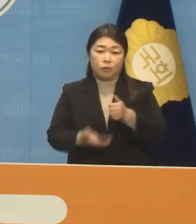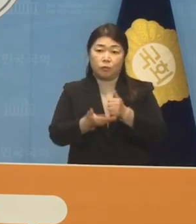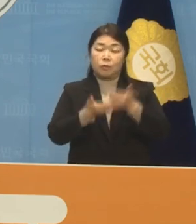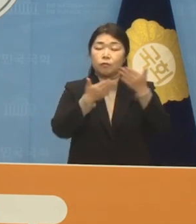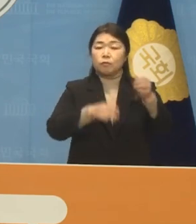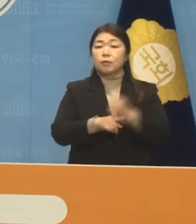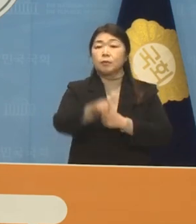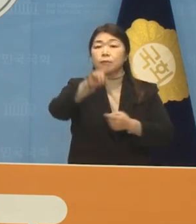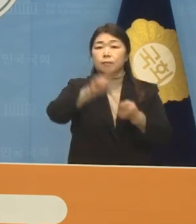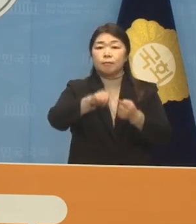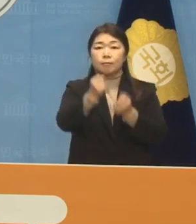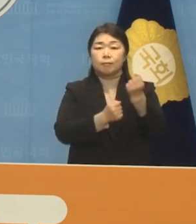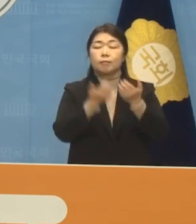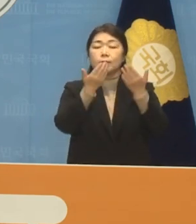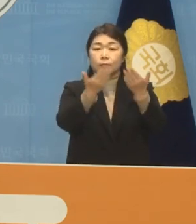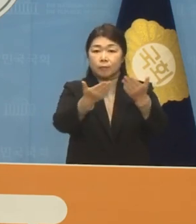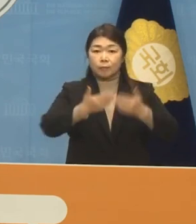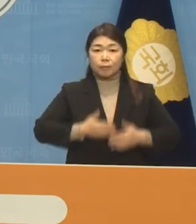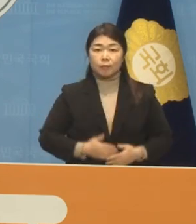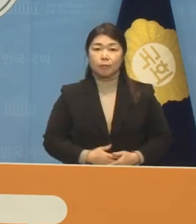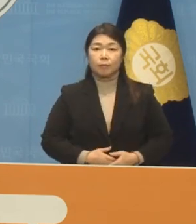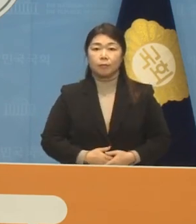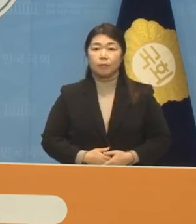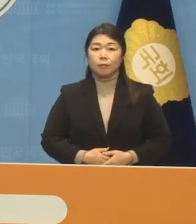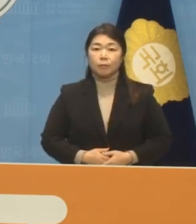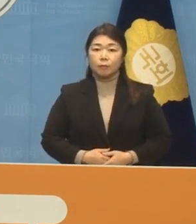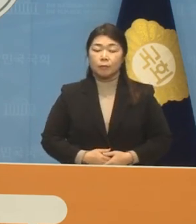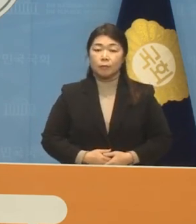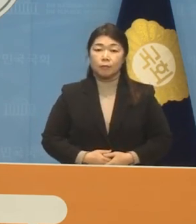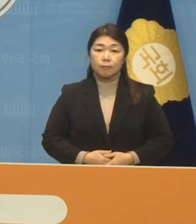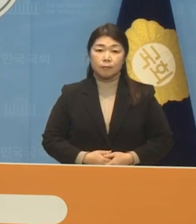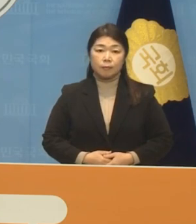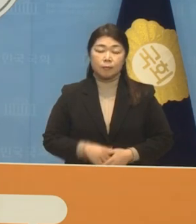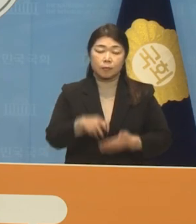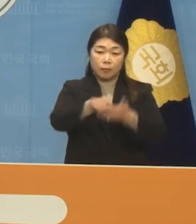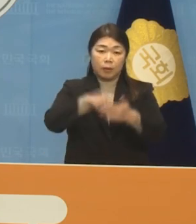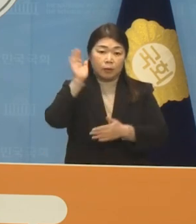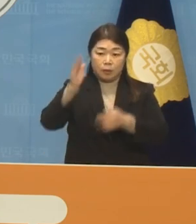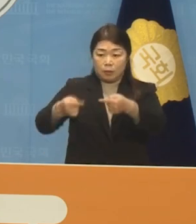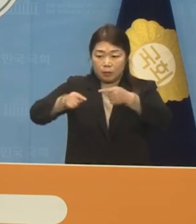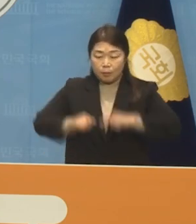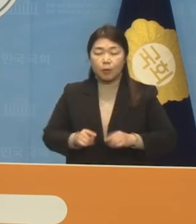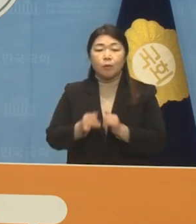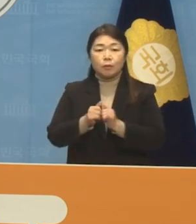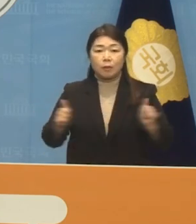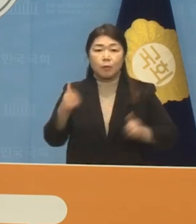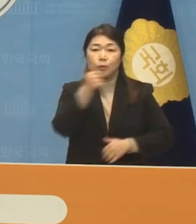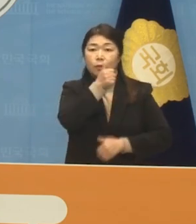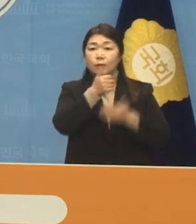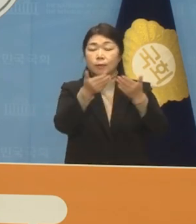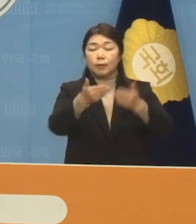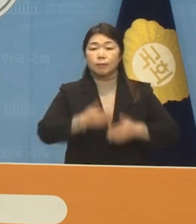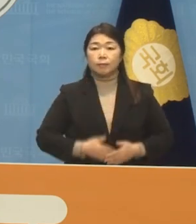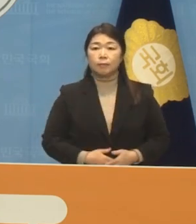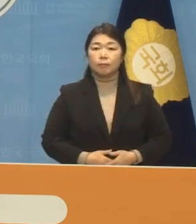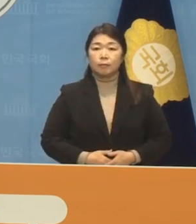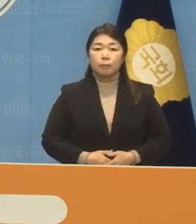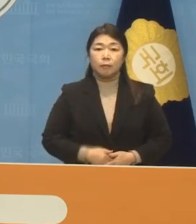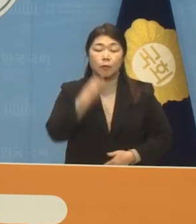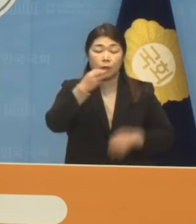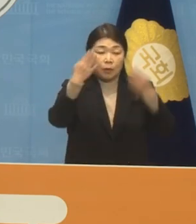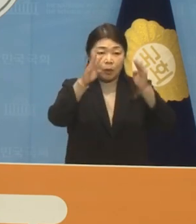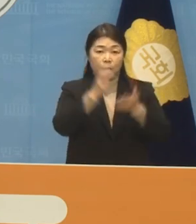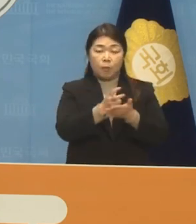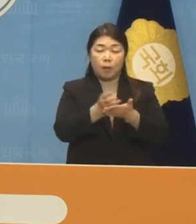된 취지를 설명드리는 기자회견입니다. 그럼 먼저 기자회견에 참석하신 분들 소개하도록 하겠습니다.